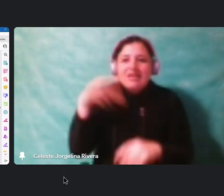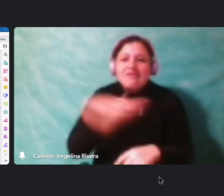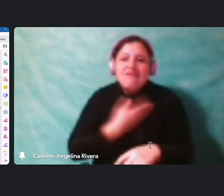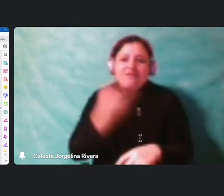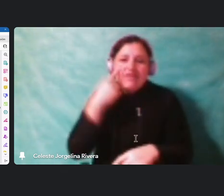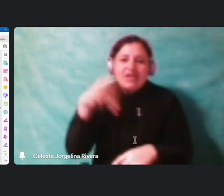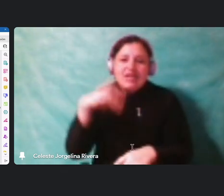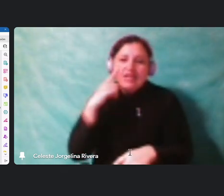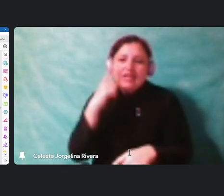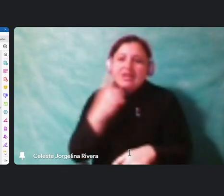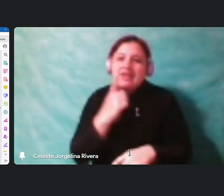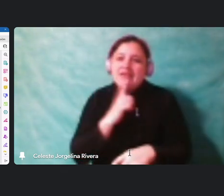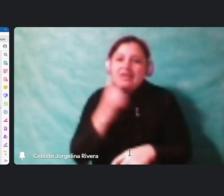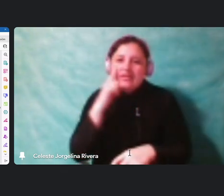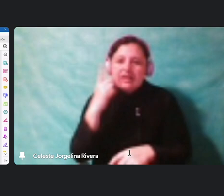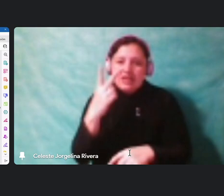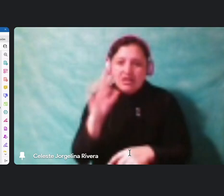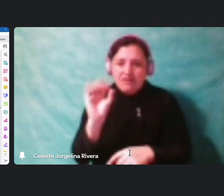caso,